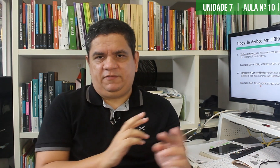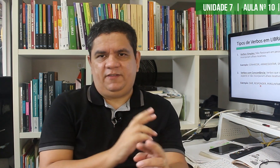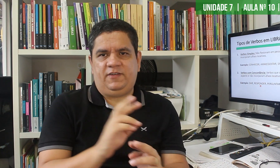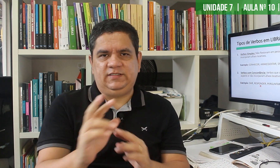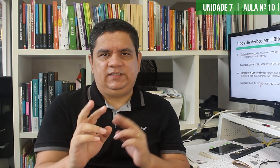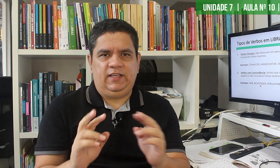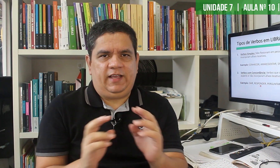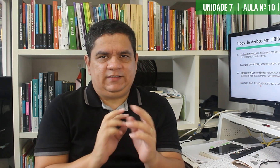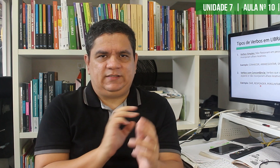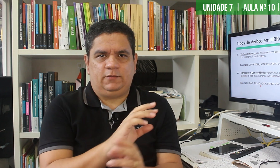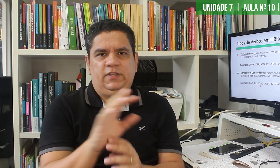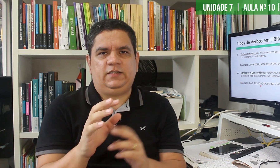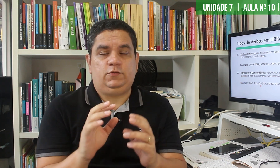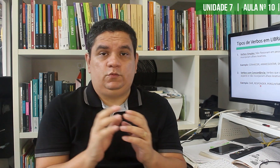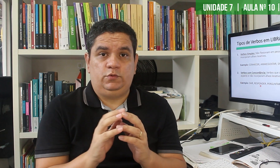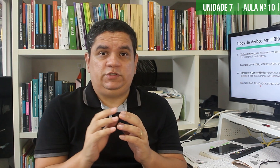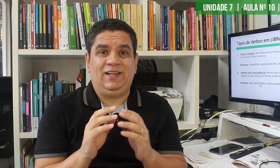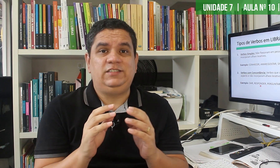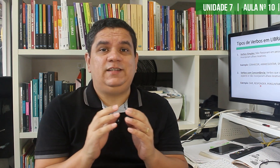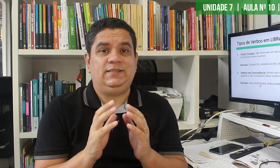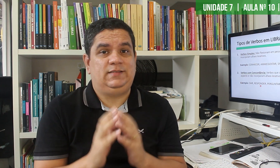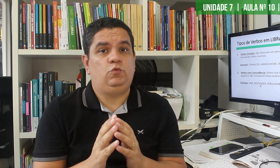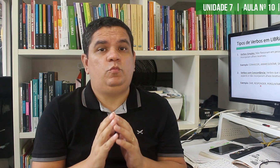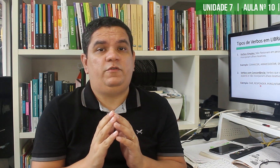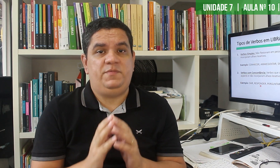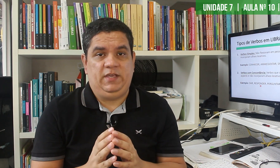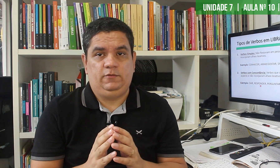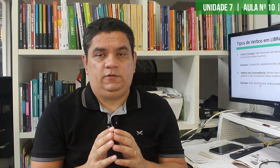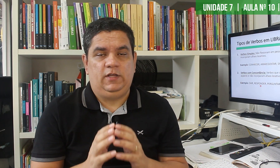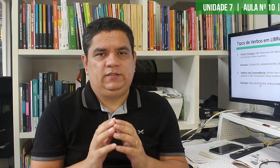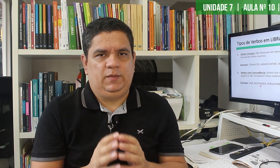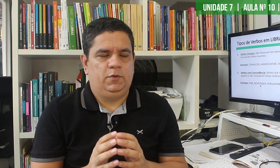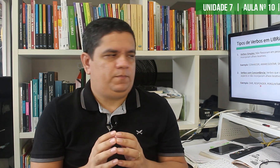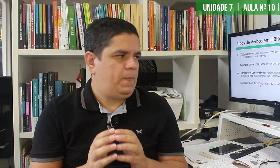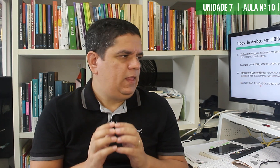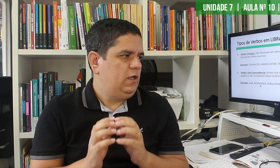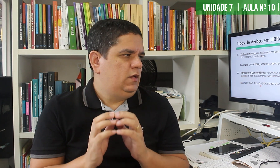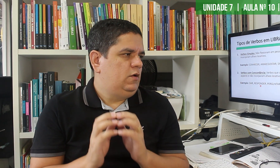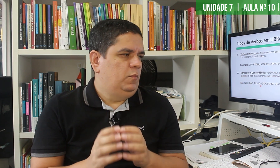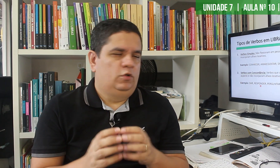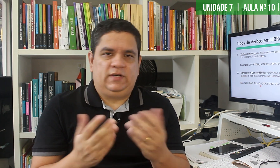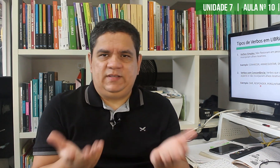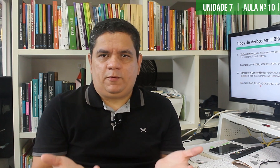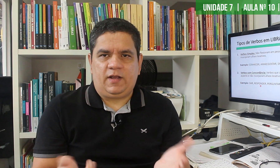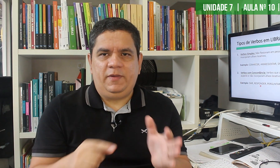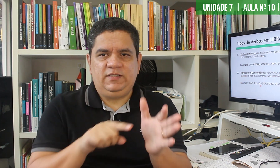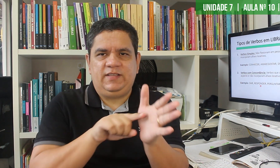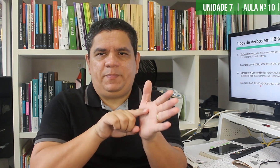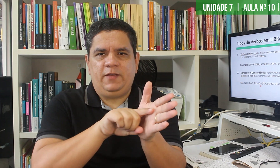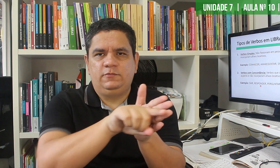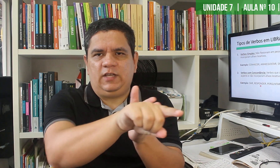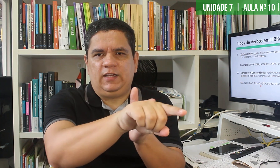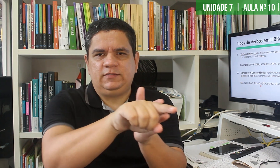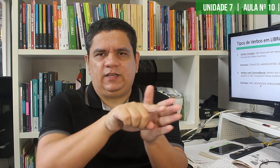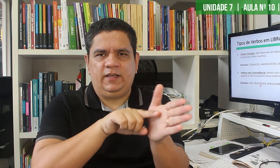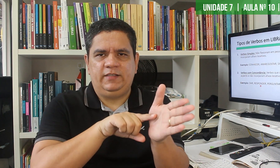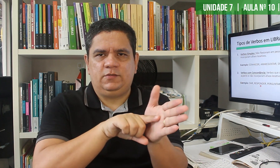vai fazer essas alterações na direção do movimento, tá bom? Bom, outro exemplo que eu acabei de dizer é perguntar, tá? Esse é o